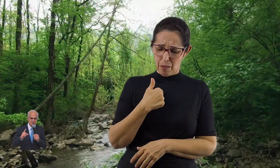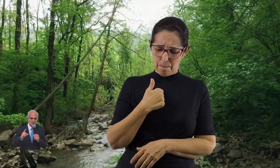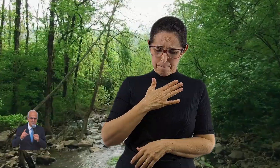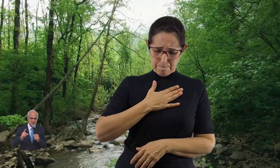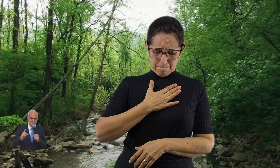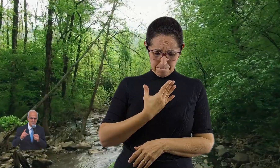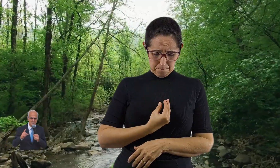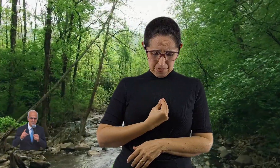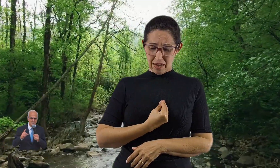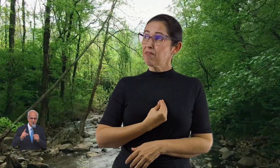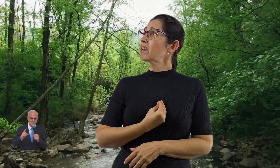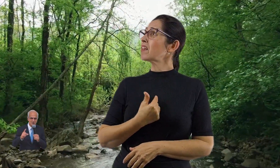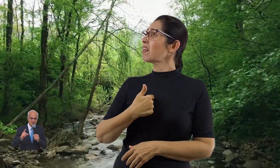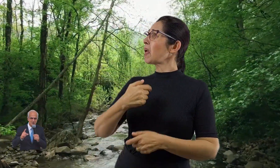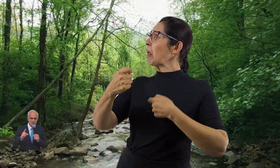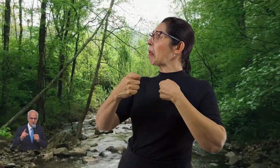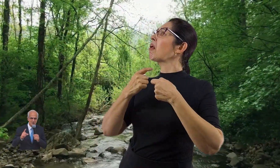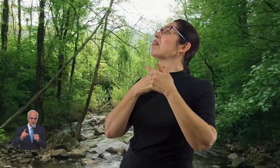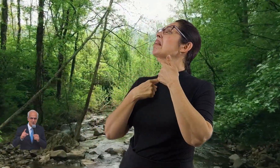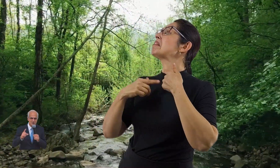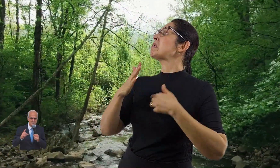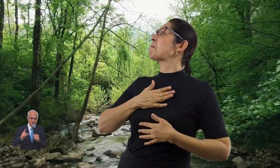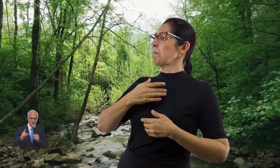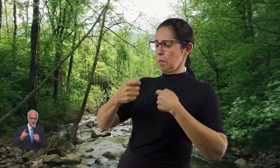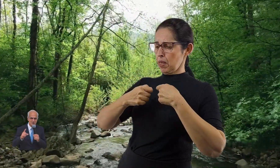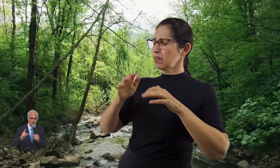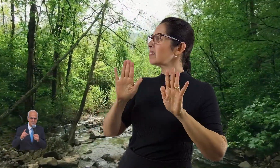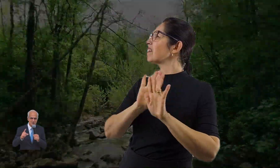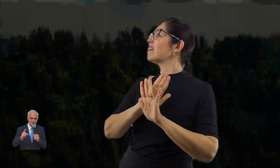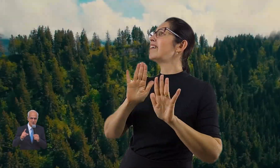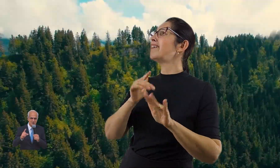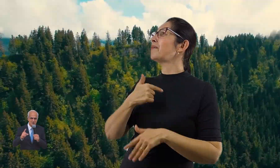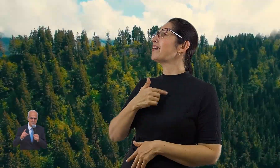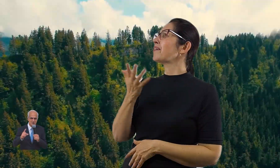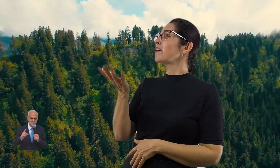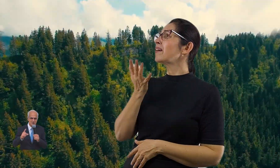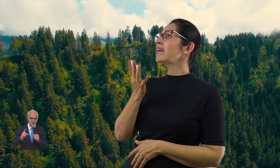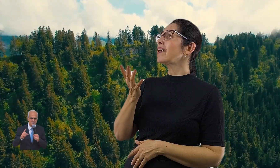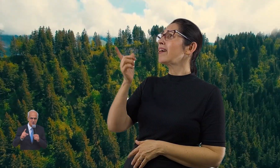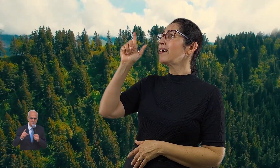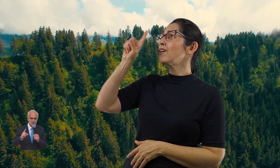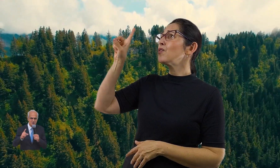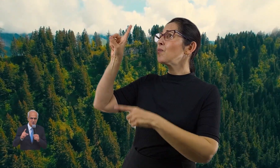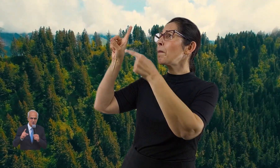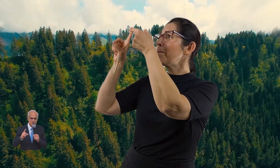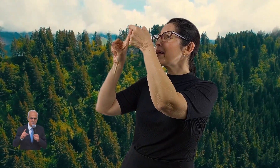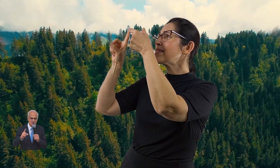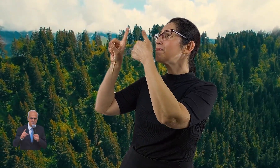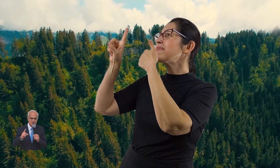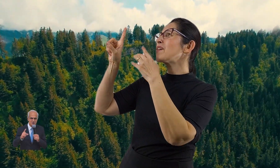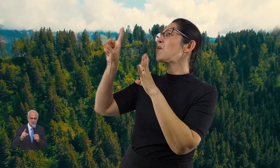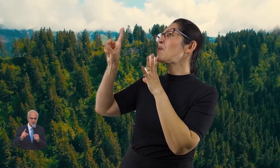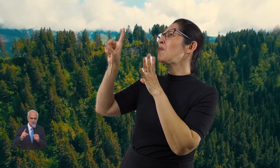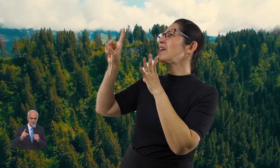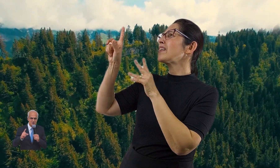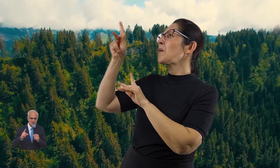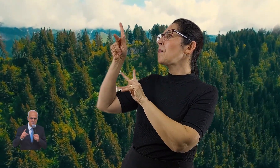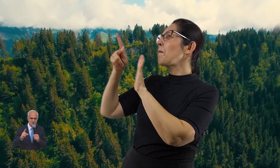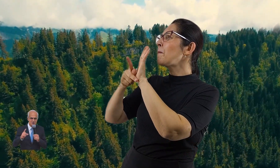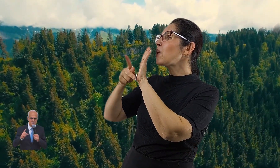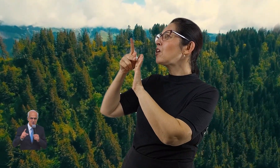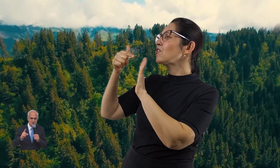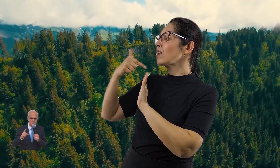querer prevaleça, eu não quero que o meu pensamento prevaleça, mas eu quero conhecer os teus pensamentos, eu quero conhecer os teus projetos, eu quero conhecer